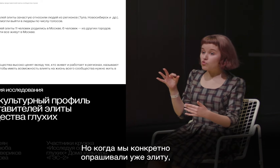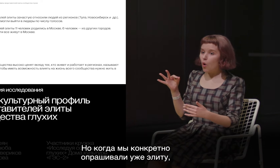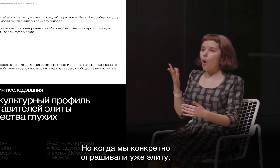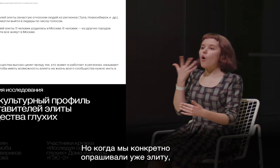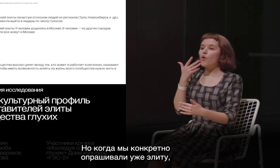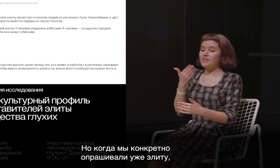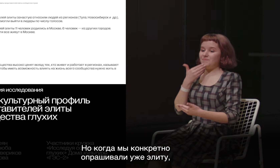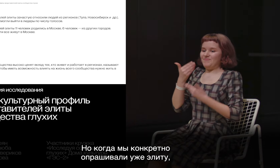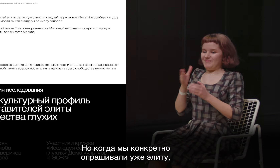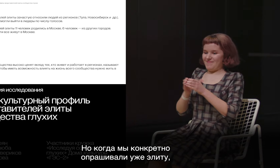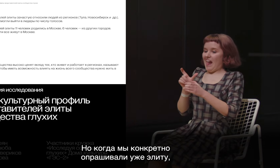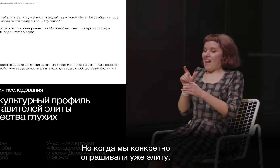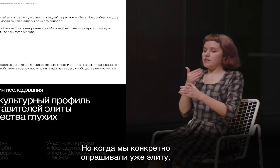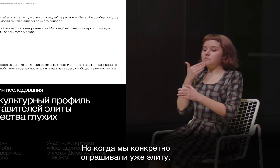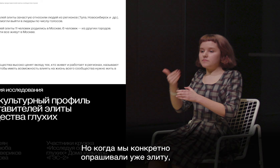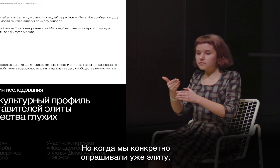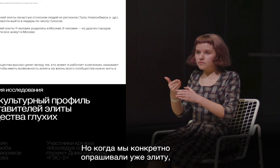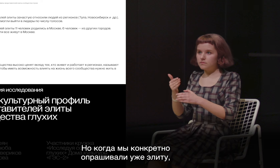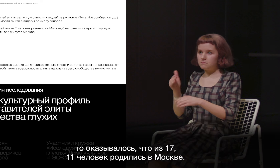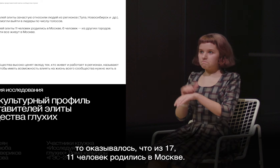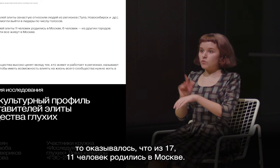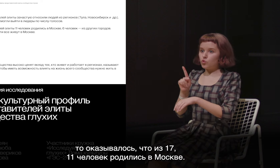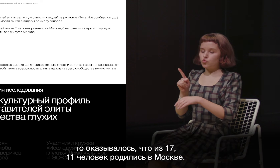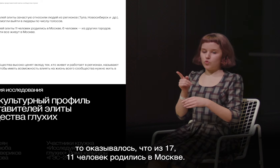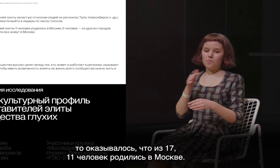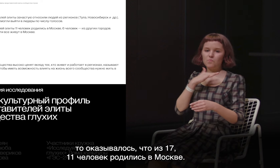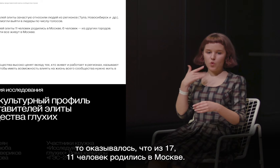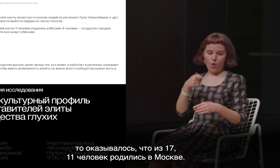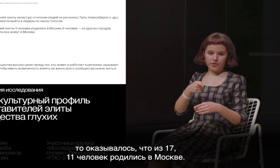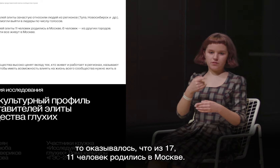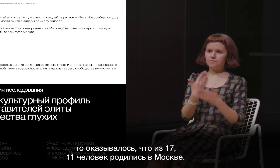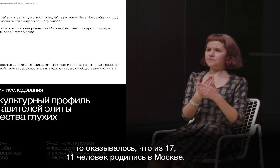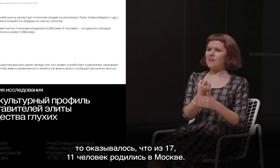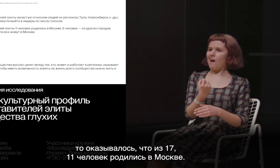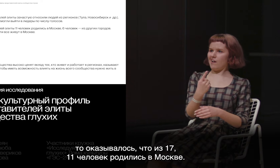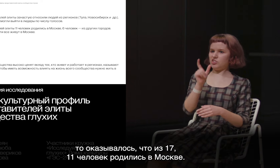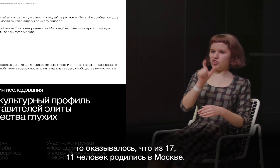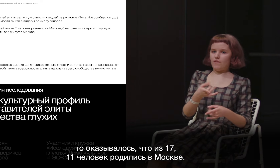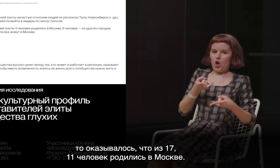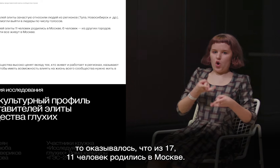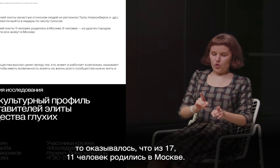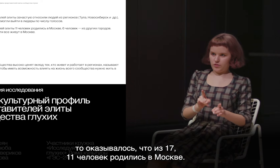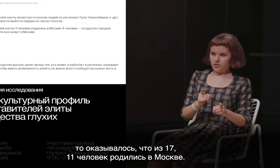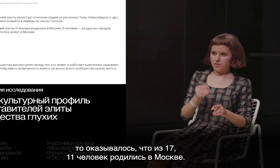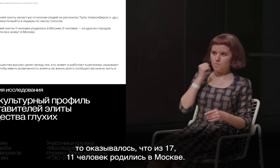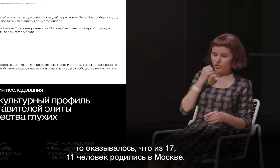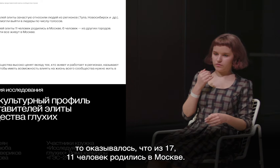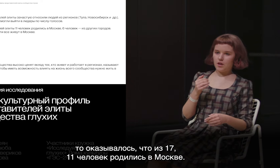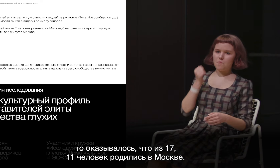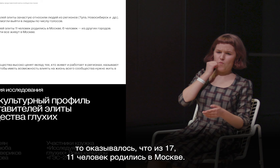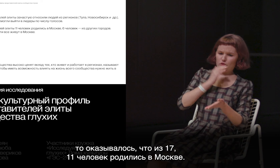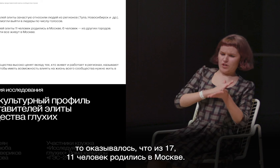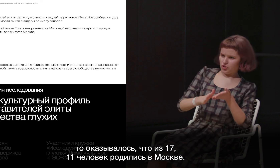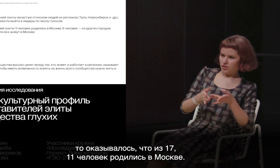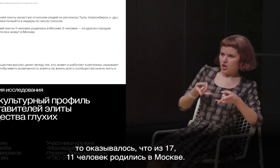Питера, отовсюду. Но когда мы конкретно спрашивали элиту, то оказывалось, что многие, допустим, из них 11 человек родились в